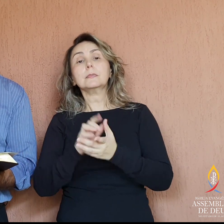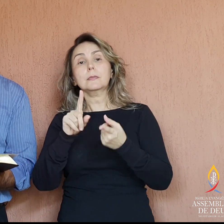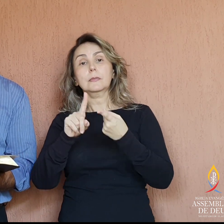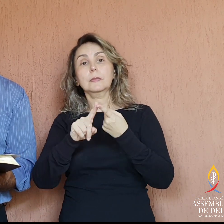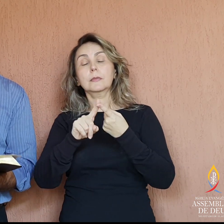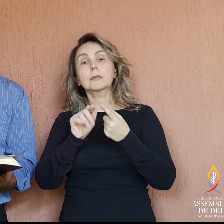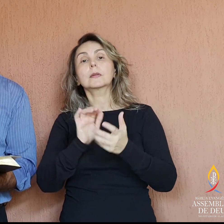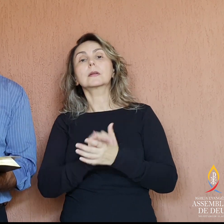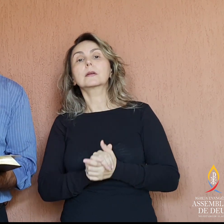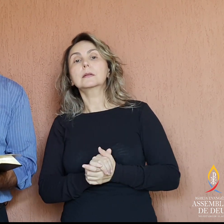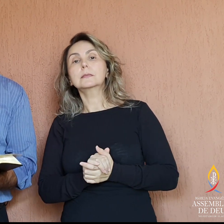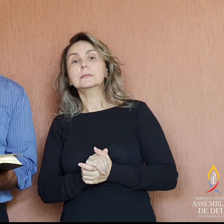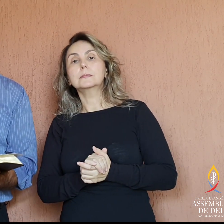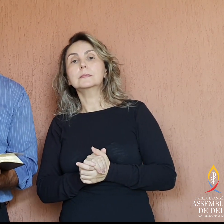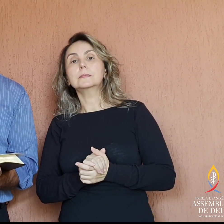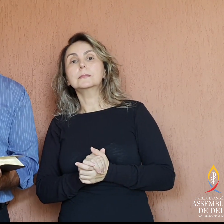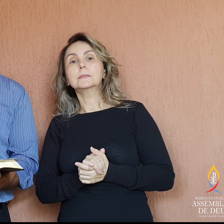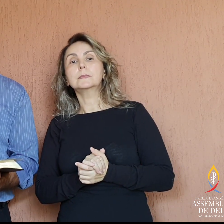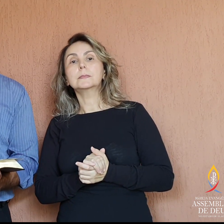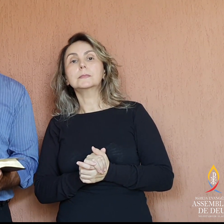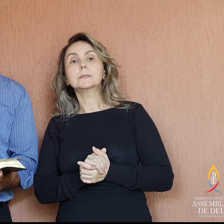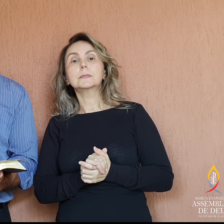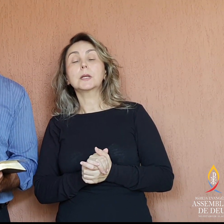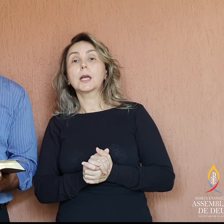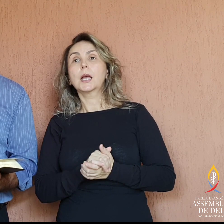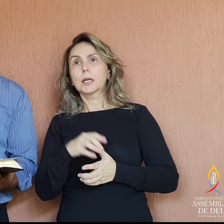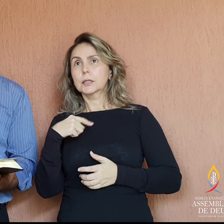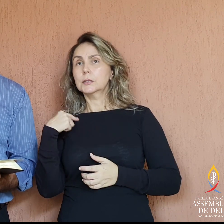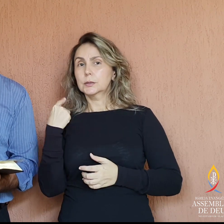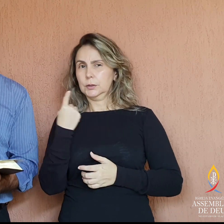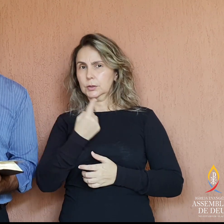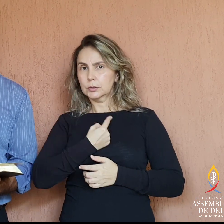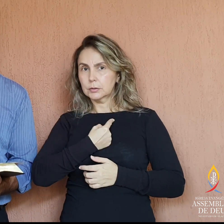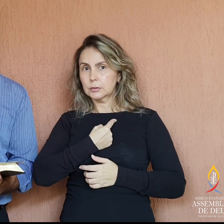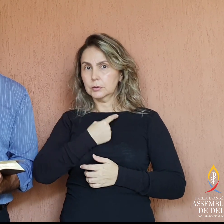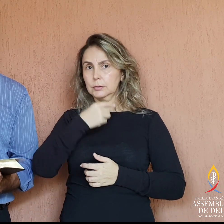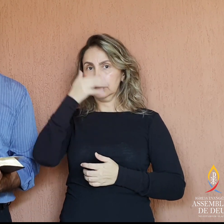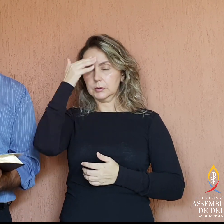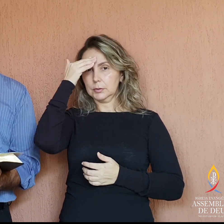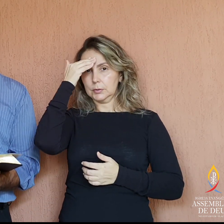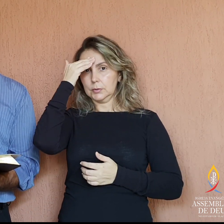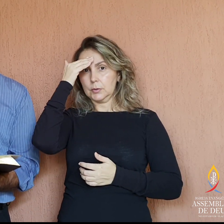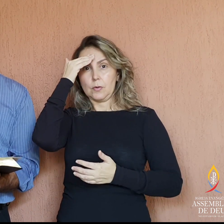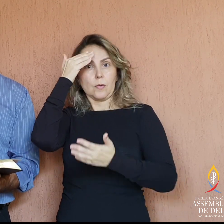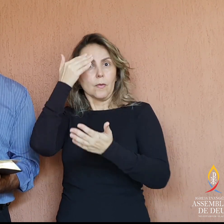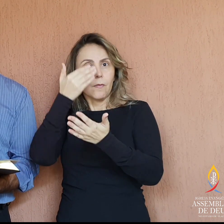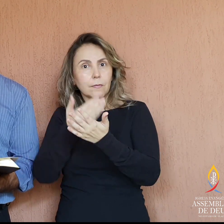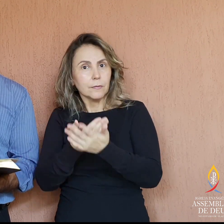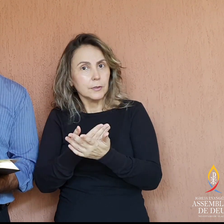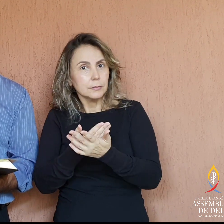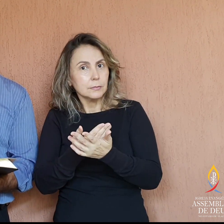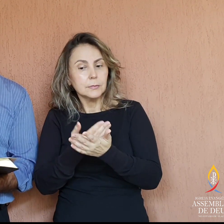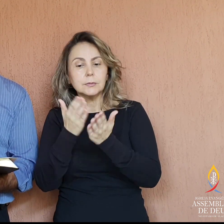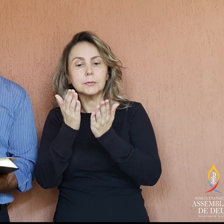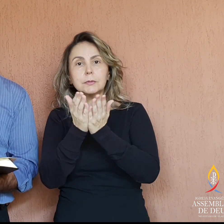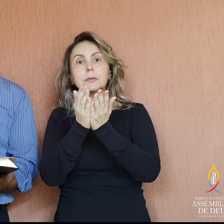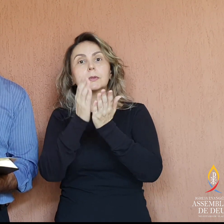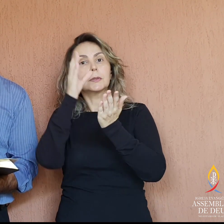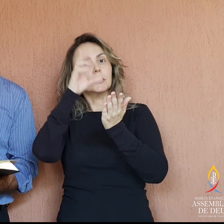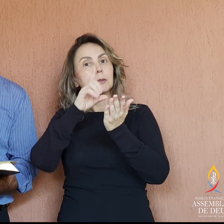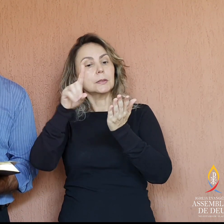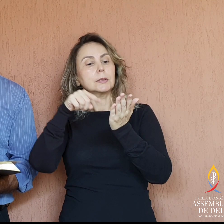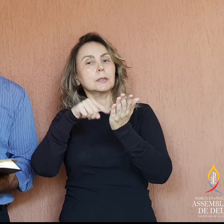Também, quando nós confiamos que a palavra de Deus vai